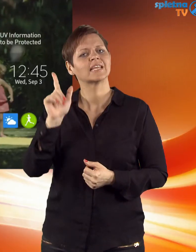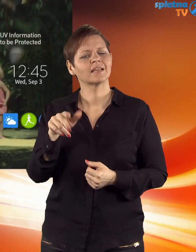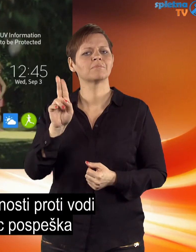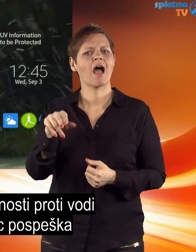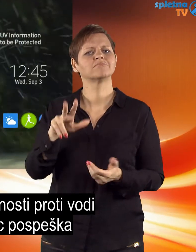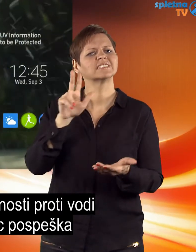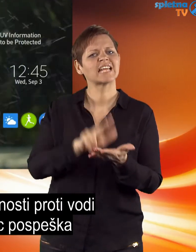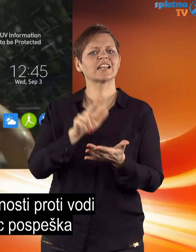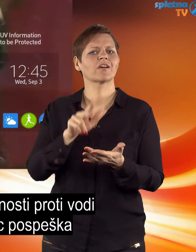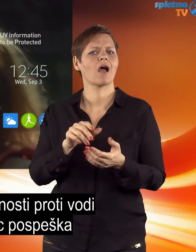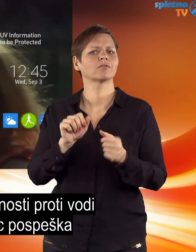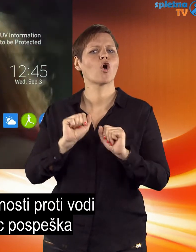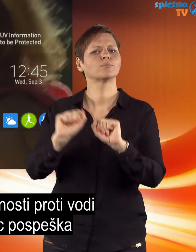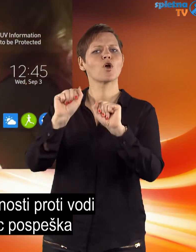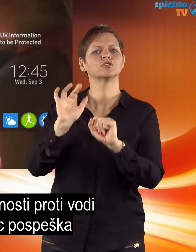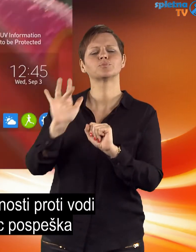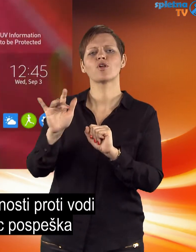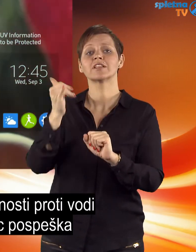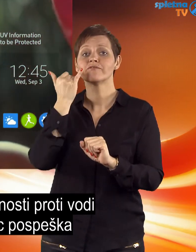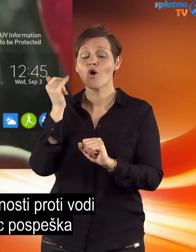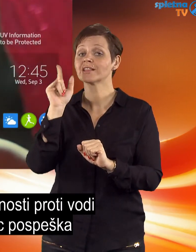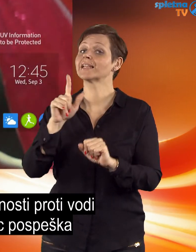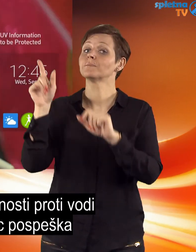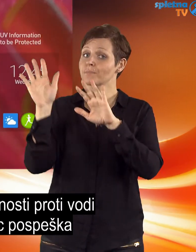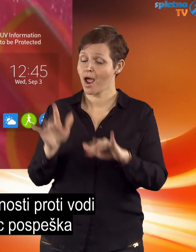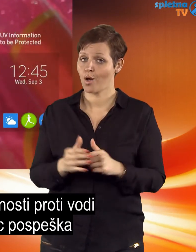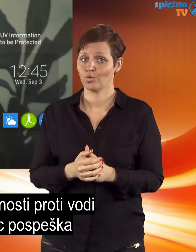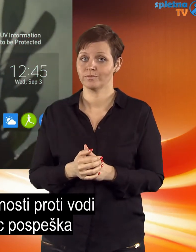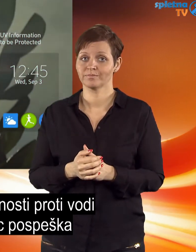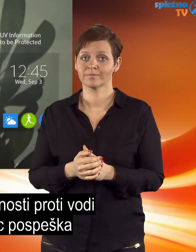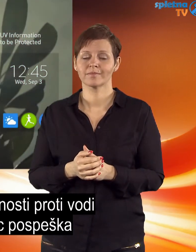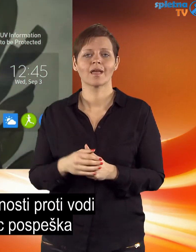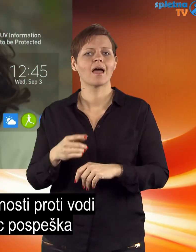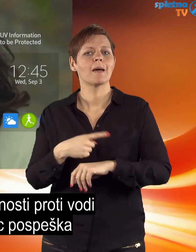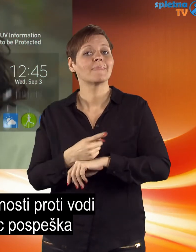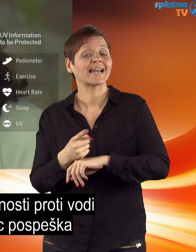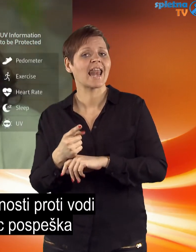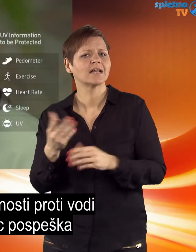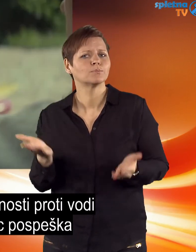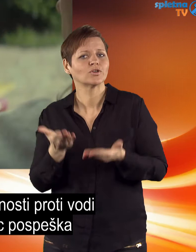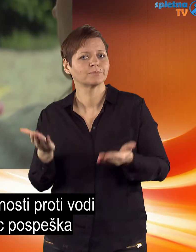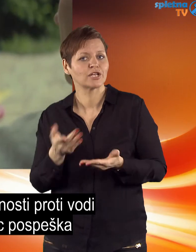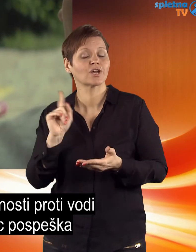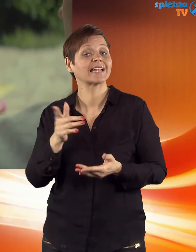Ima certifikat odpornosti proti vodi in prahu, merilec pospeška in srčnega utripa, merilec svetlobe